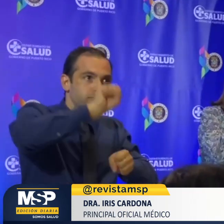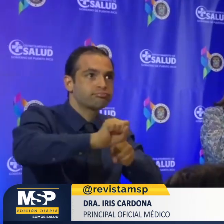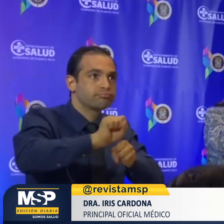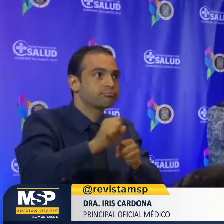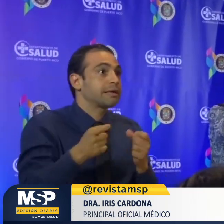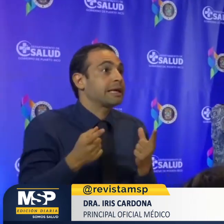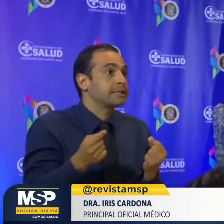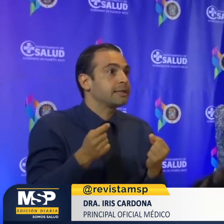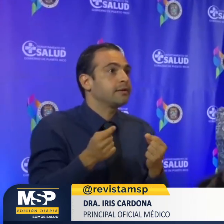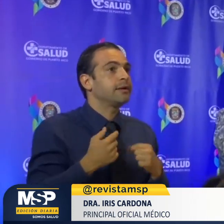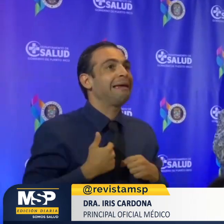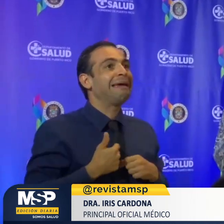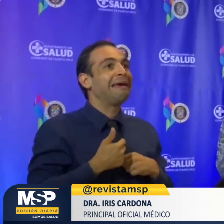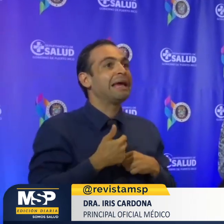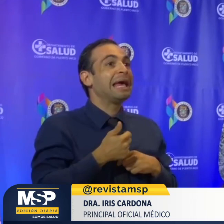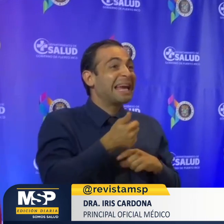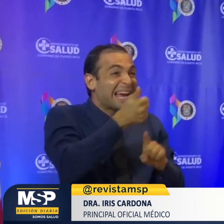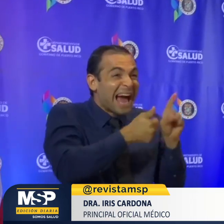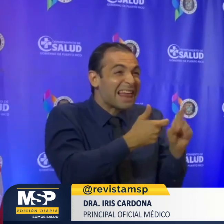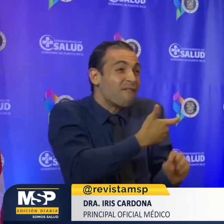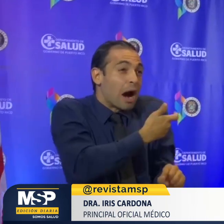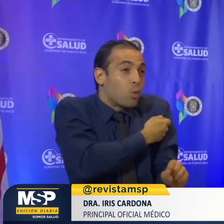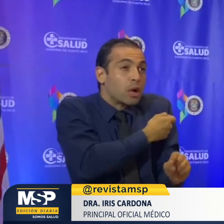asegurando que cada vacuna nueva